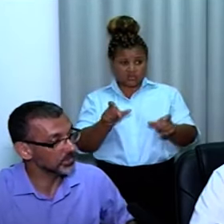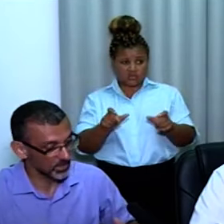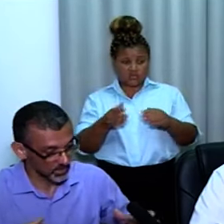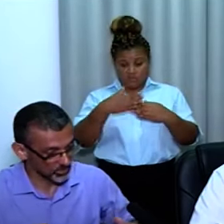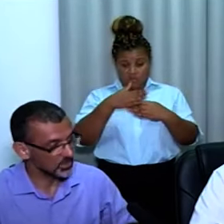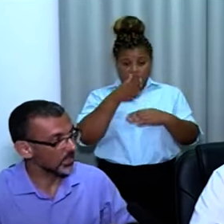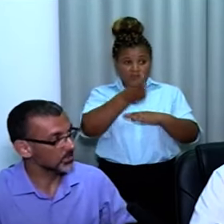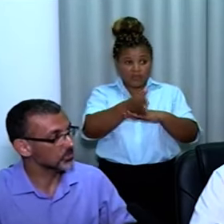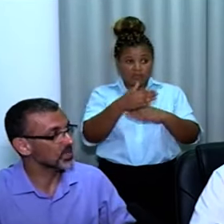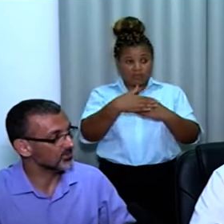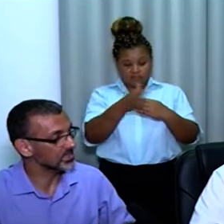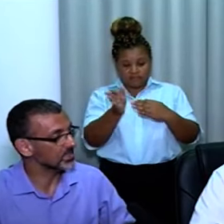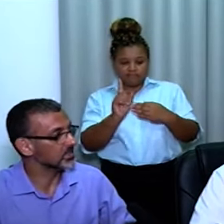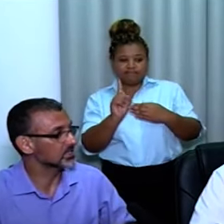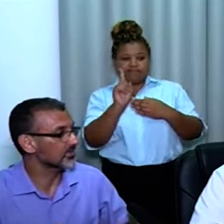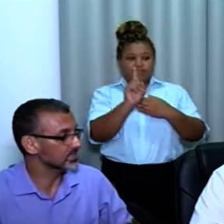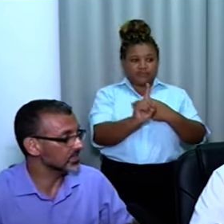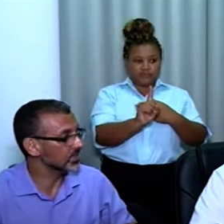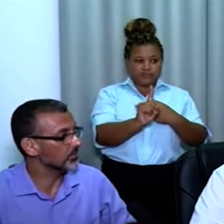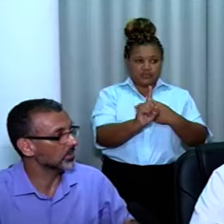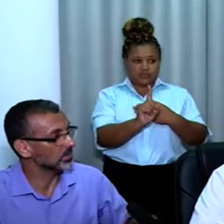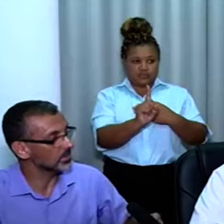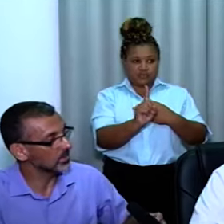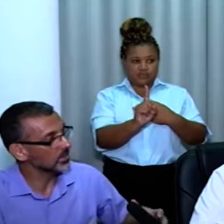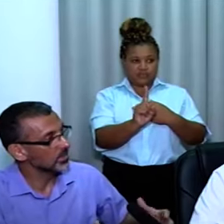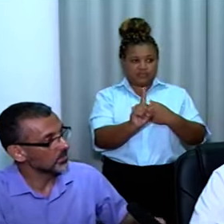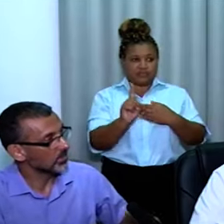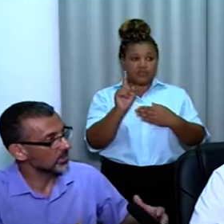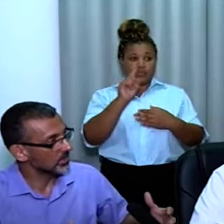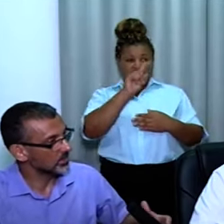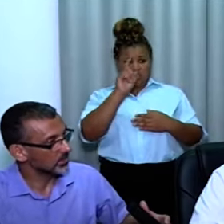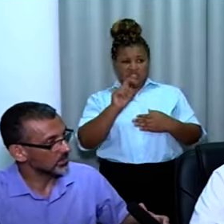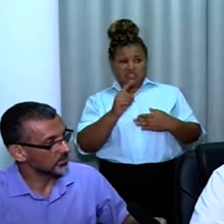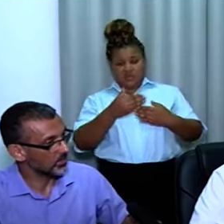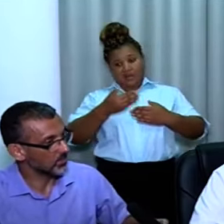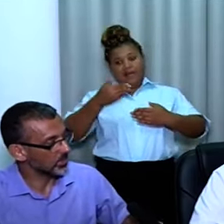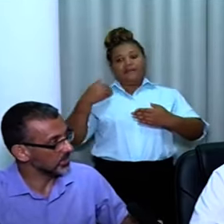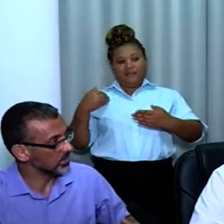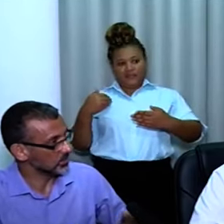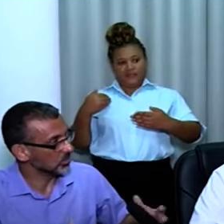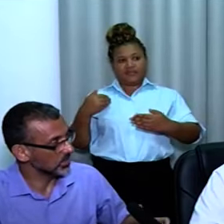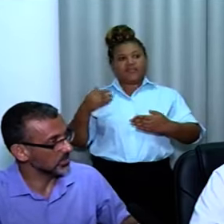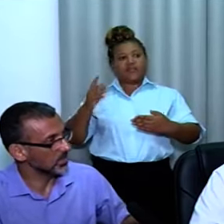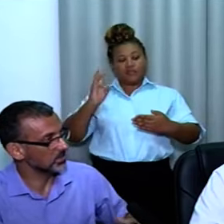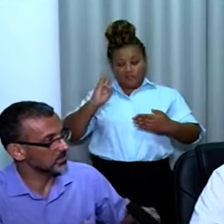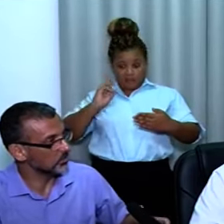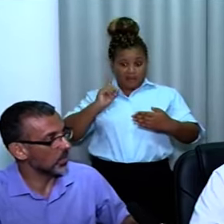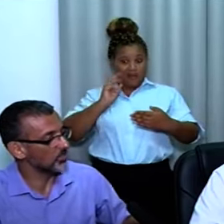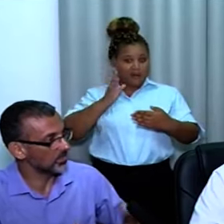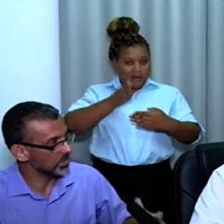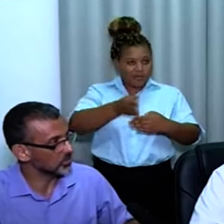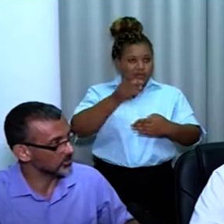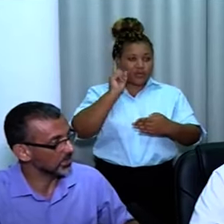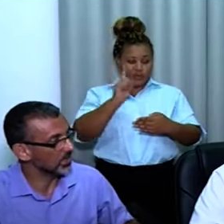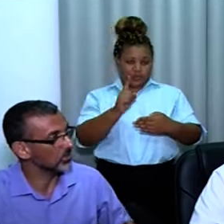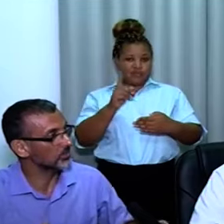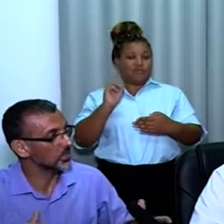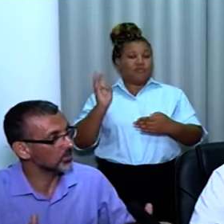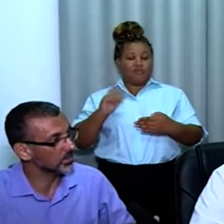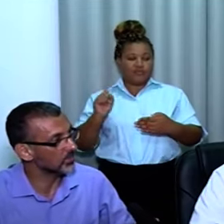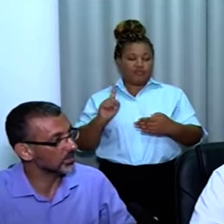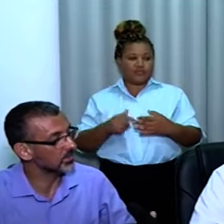d'entrer, tout ça facilité. Ça facilité pendant qui prend un peu plus solide dans du bois ou bien même les autres